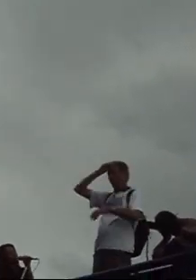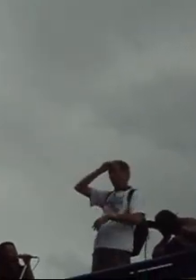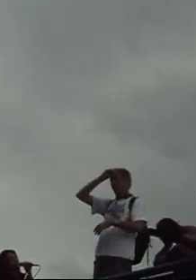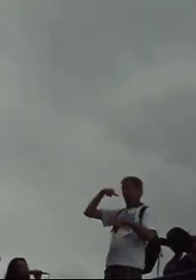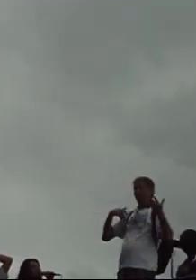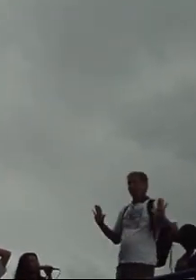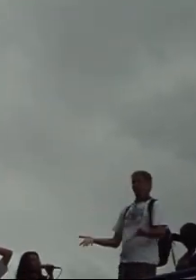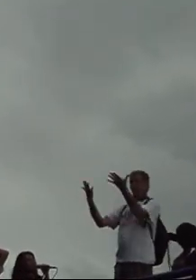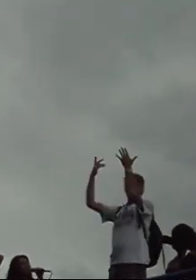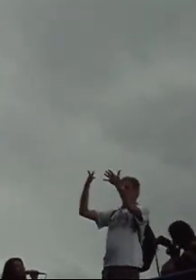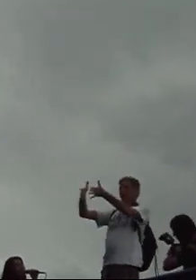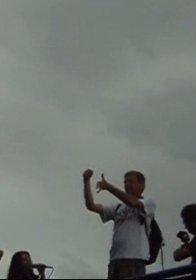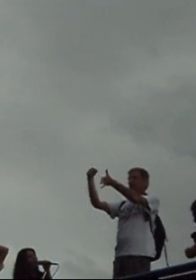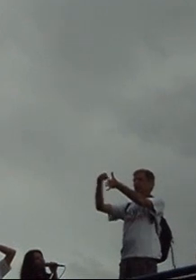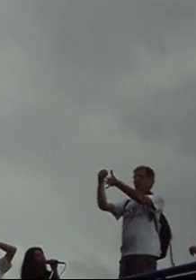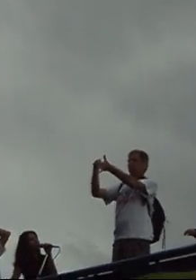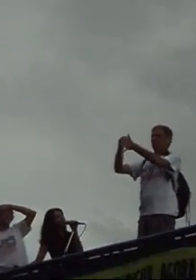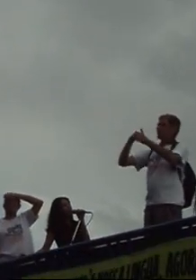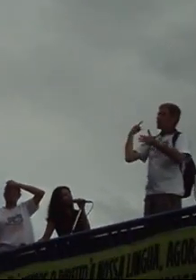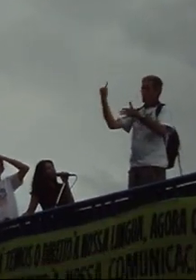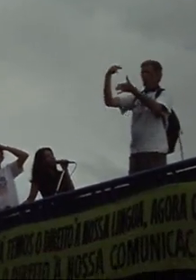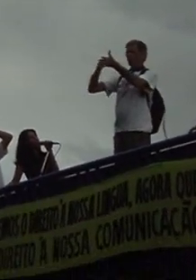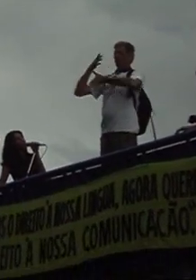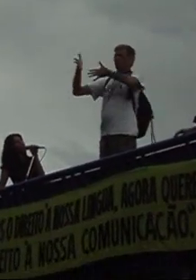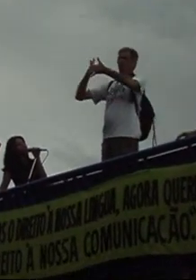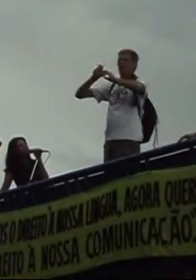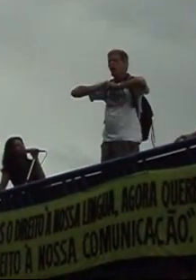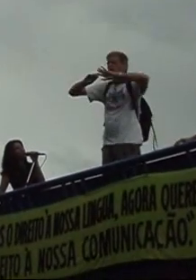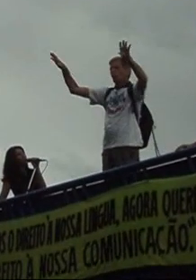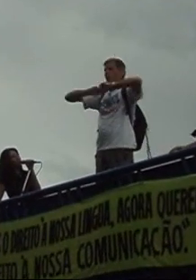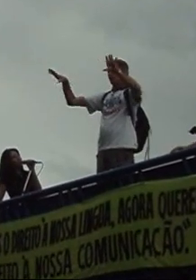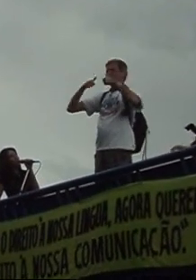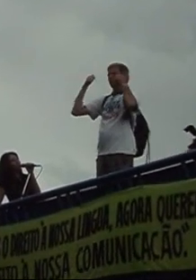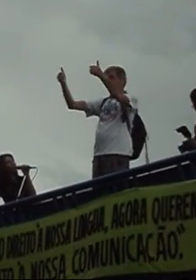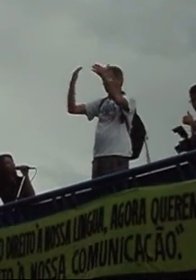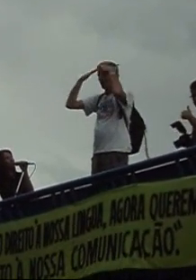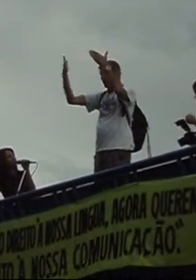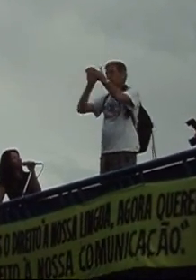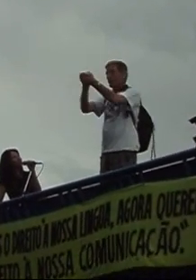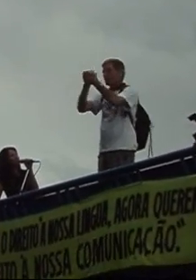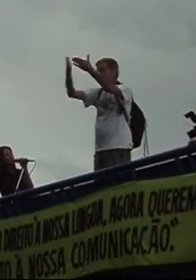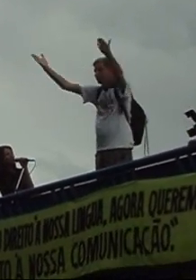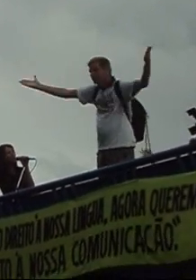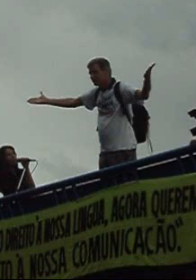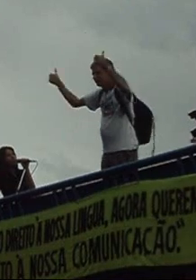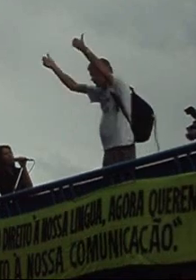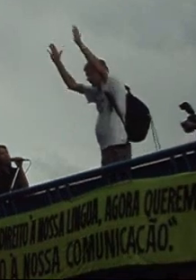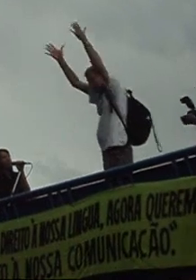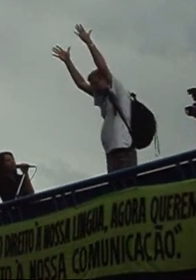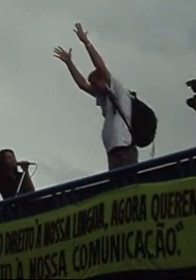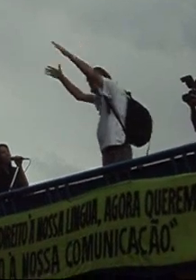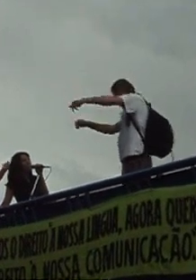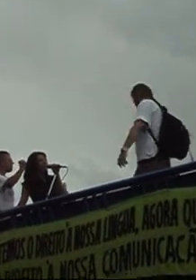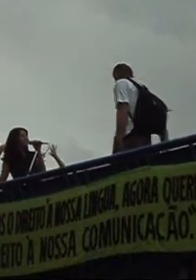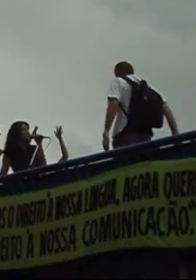se nós não tivéssemos o INES, o povo surdo não teria a cultura que tem hoje, o valor histórico, o patrimônio histórico que tem hoje. Parabéns a